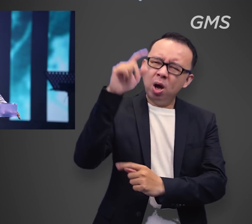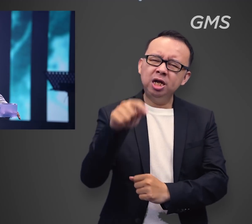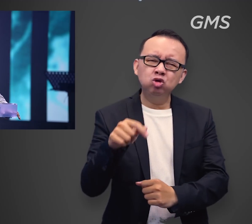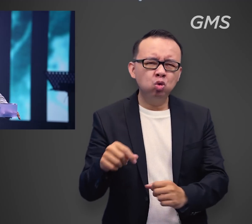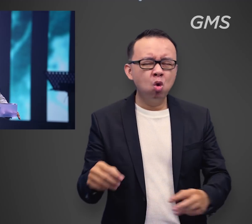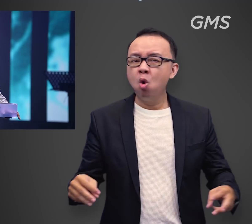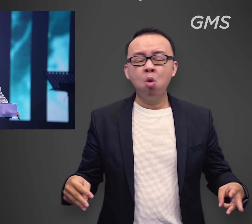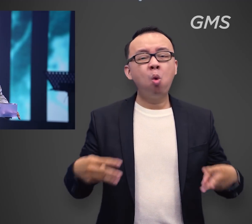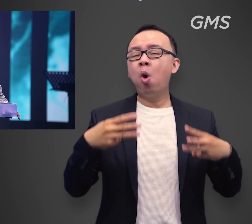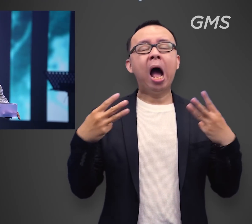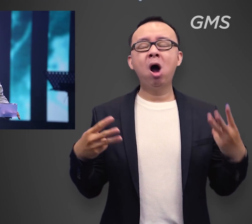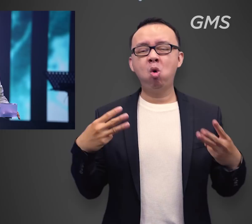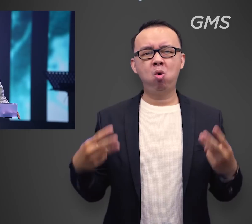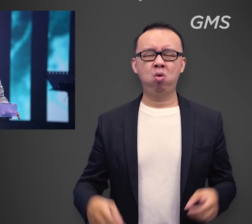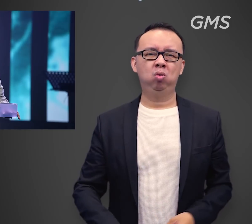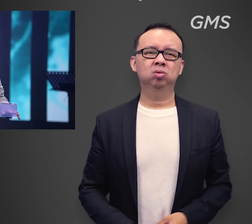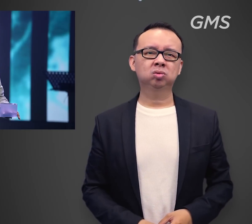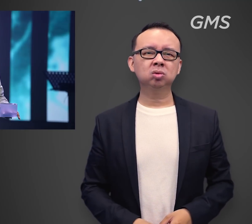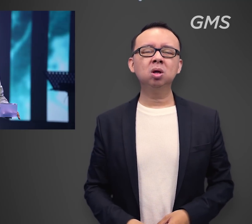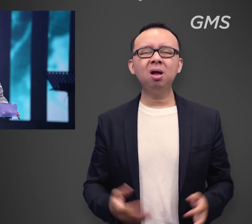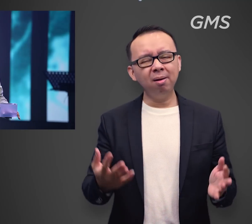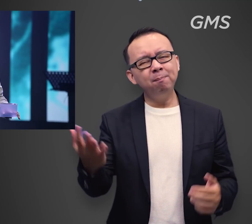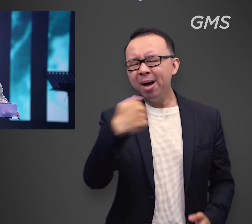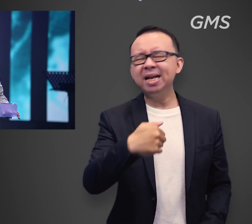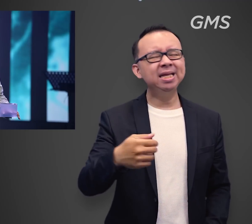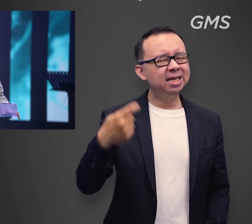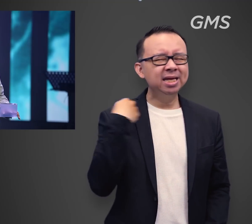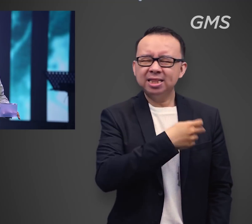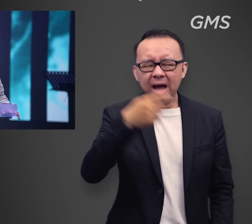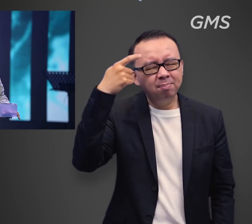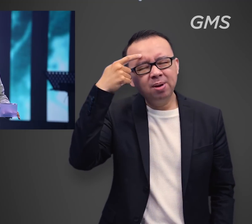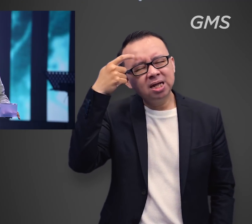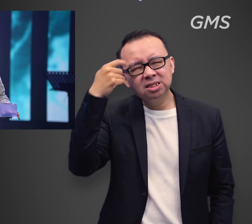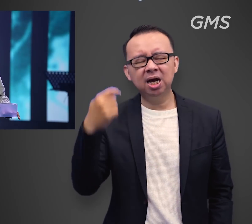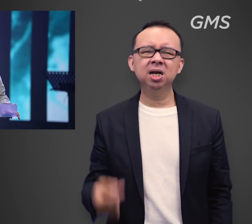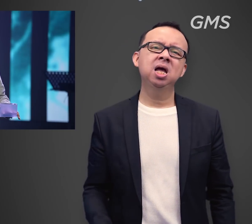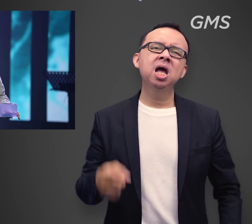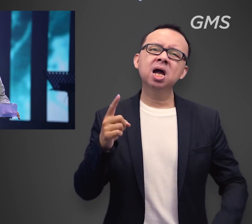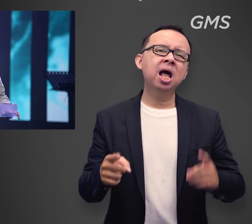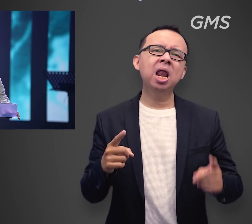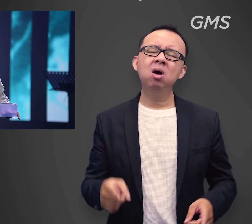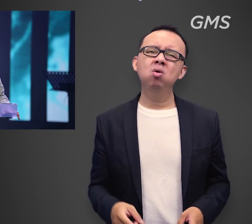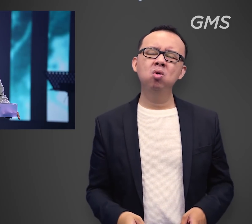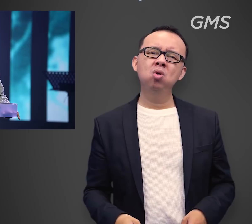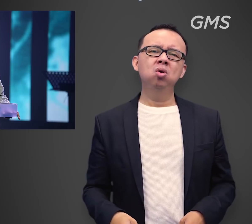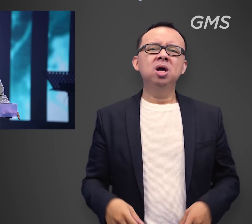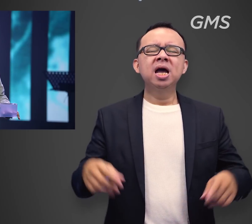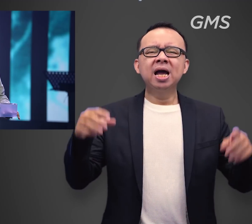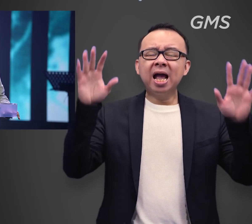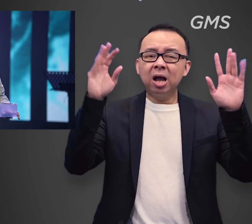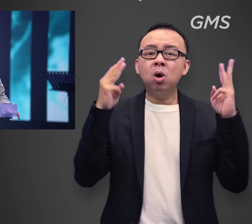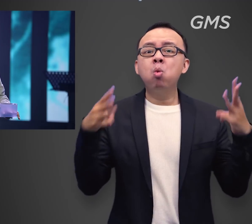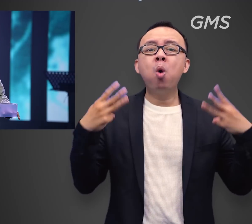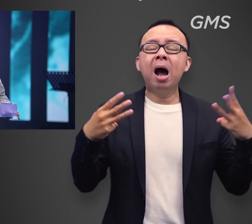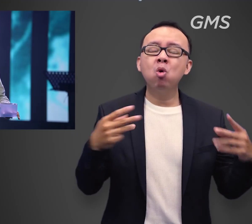saya. Karena itu biar kita boleh belajar saudara. Kalau Anda melihat bahwa keajaiban kasih Tuhan. Ada 3 hal yang saya bahas pagi ini.